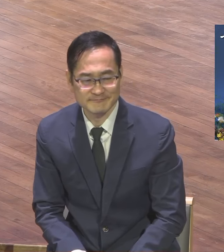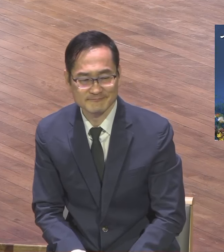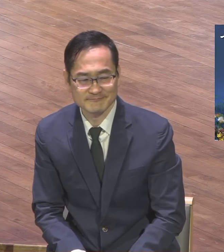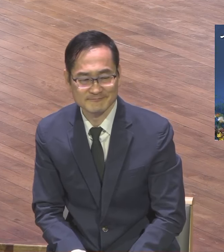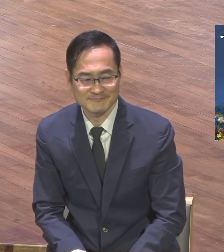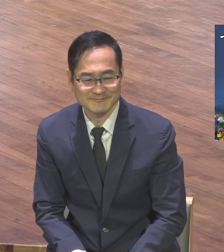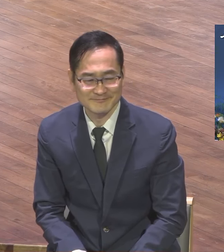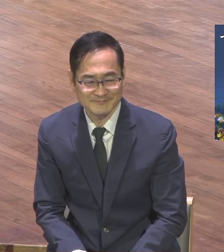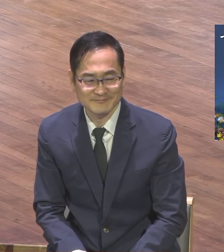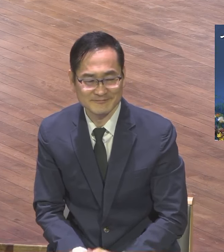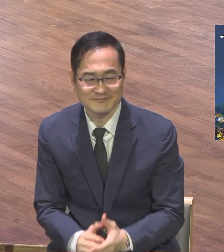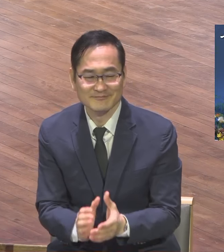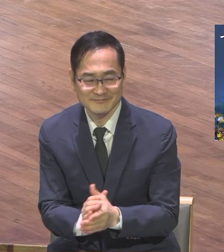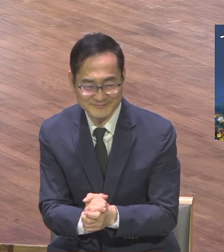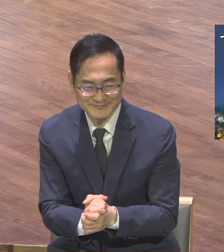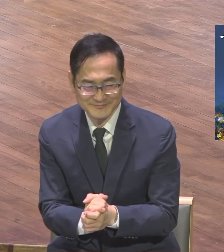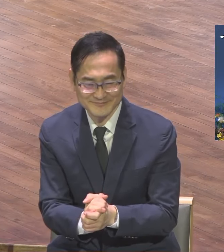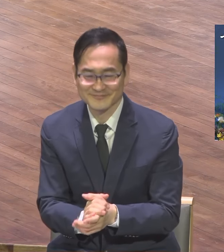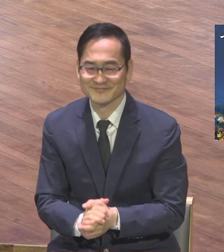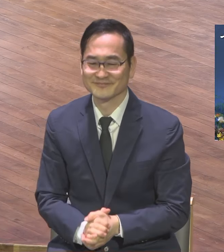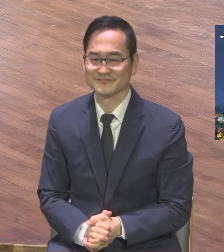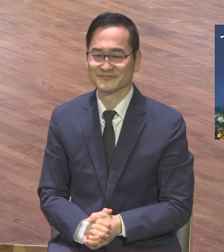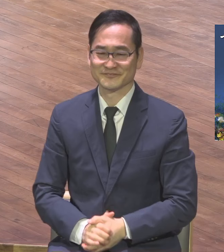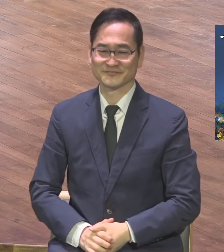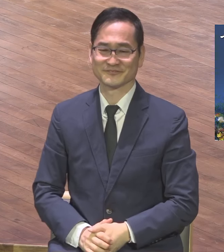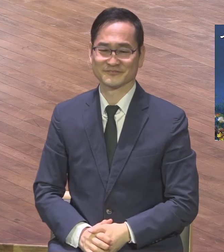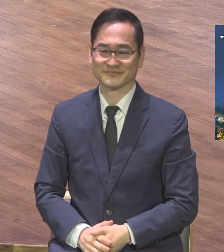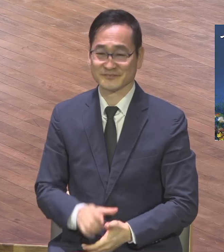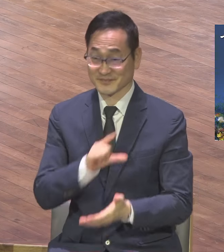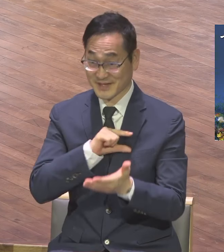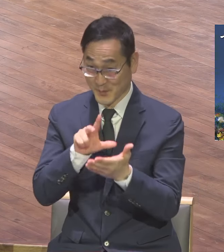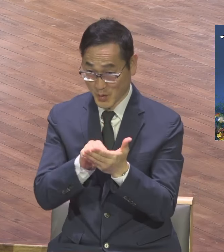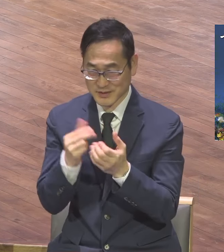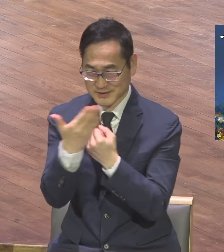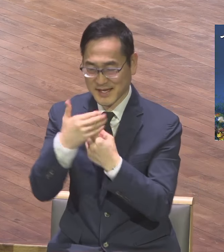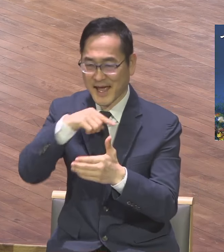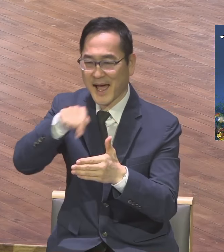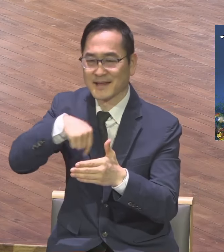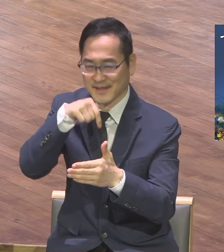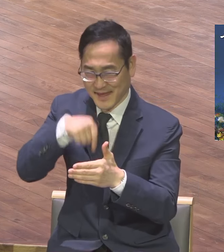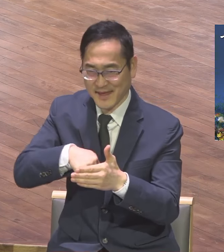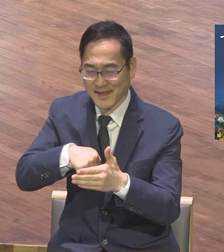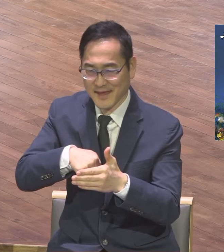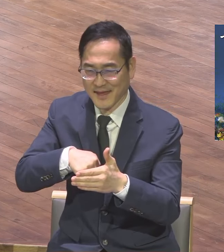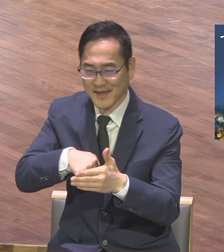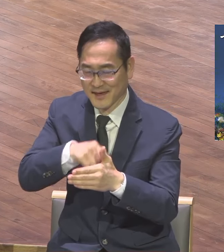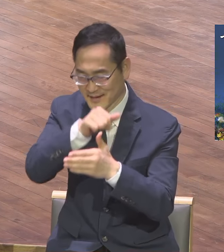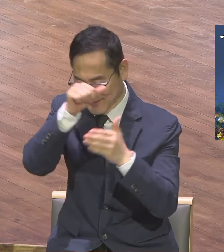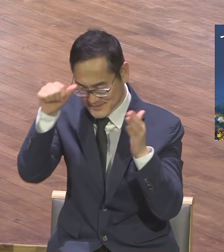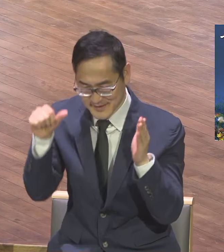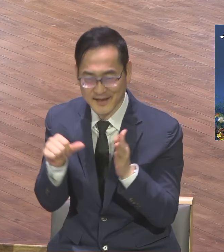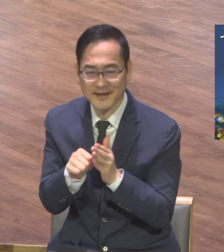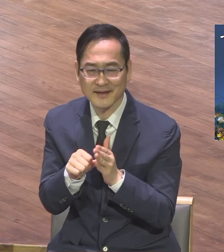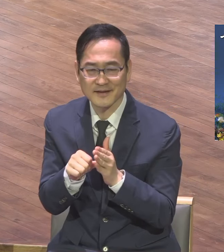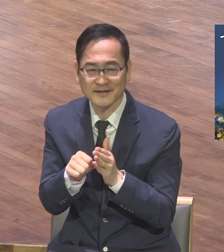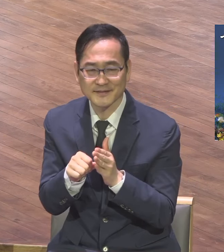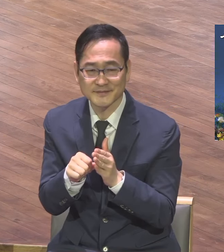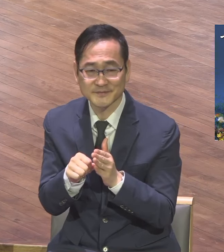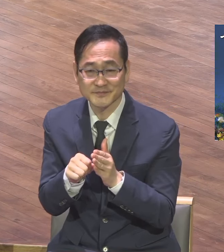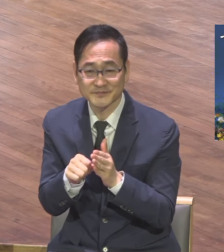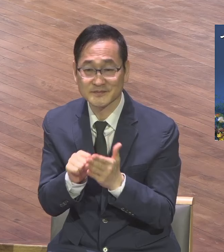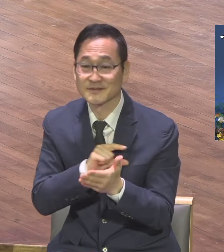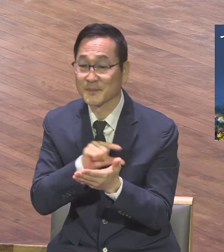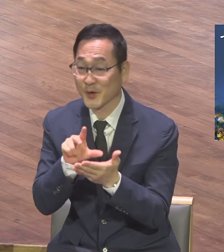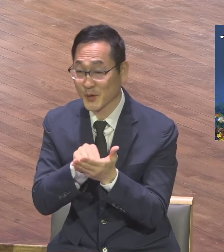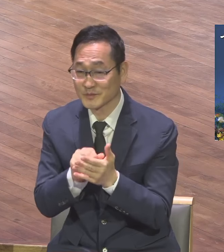이거는 말씀 가지고 은혜 안에 있는 인생이란 제목으로 말씀을 드립니다. 오늘은 전 세계에 계신